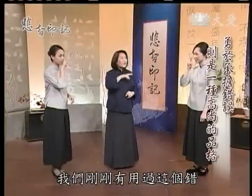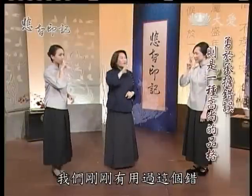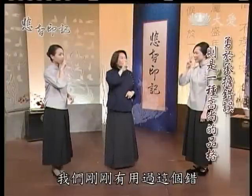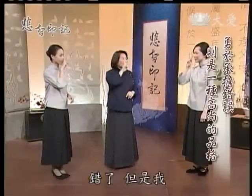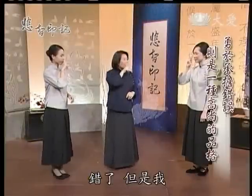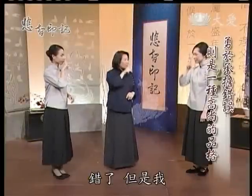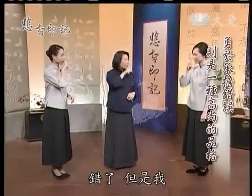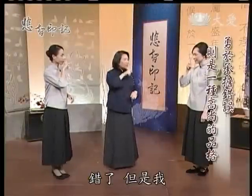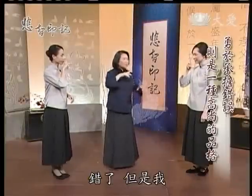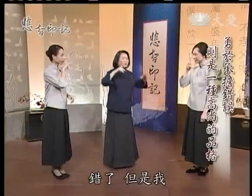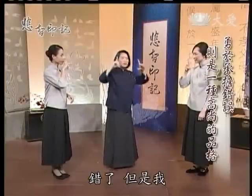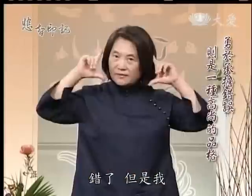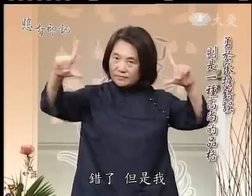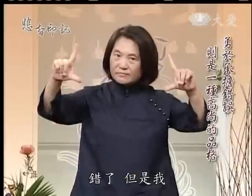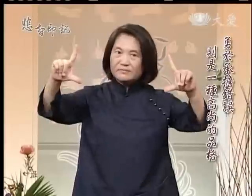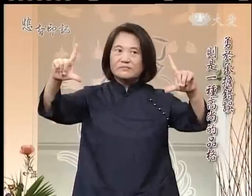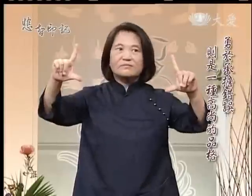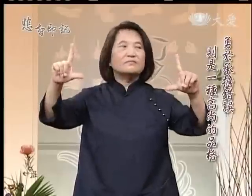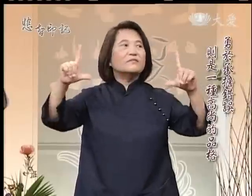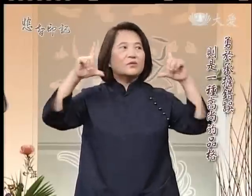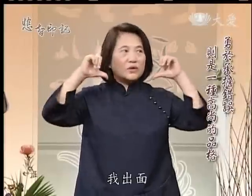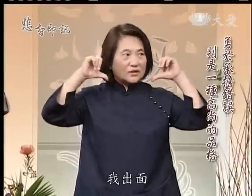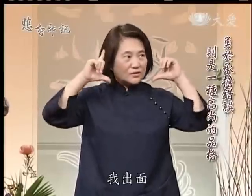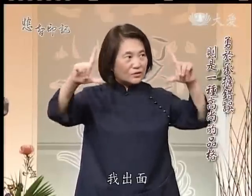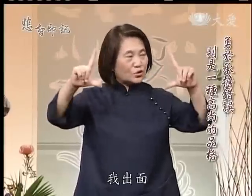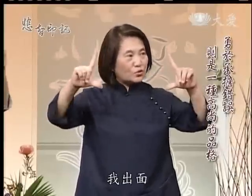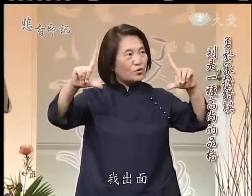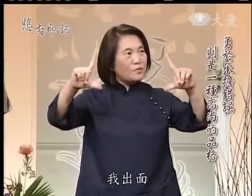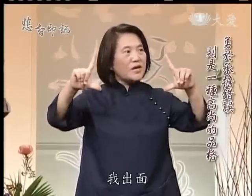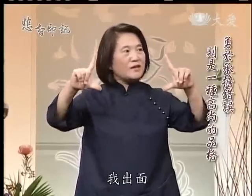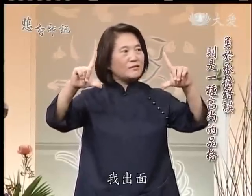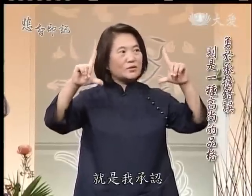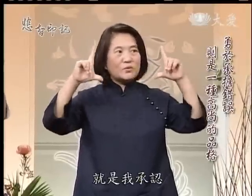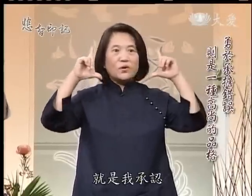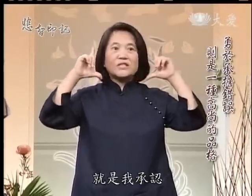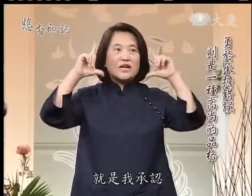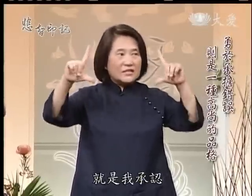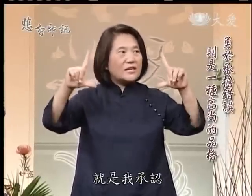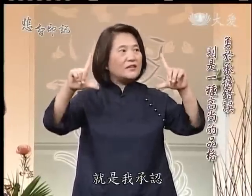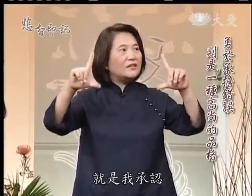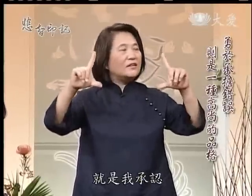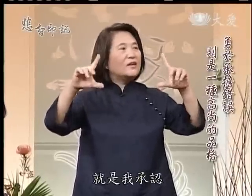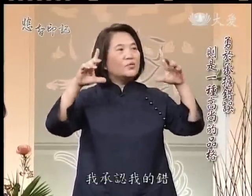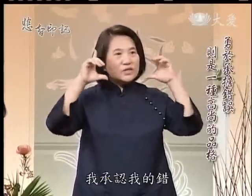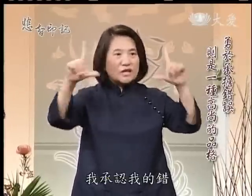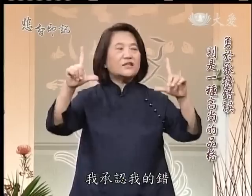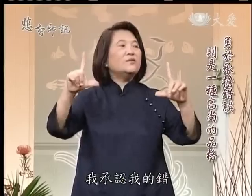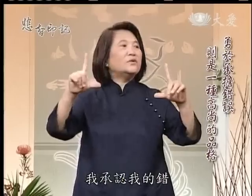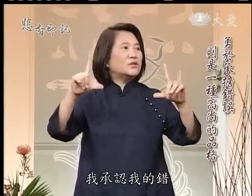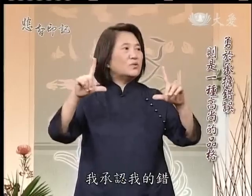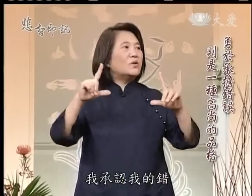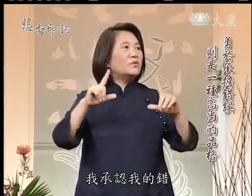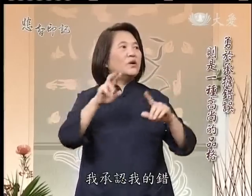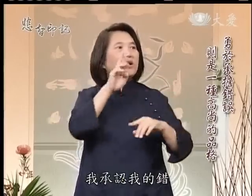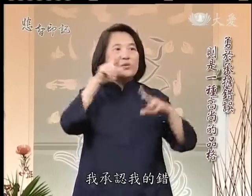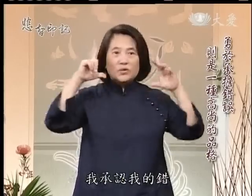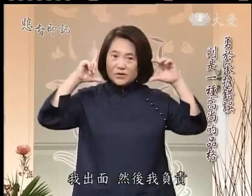对， 错了， 错了。 但是我 这是 出面，就是我承认，我承认我的错 了，我也